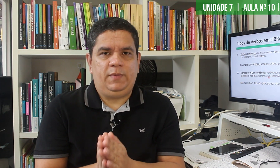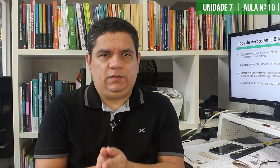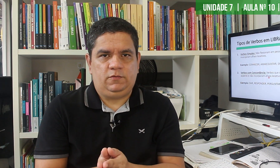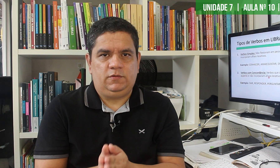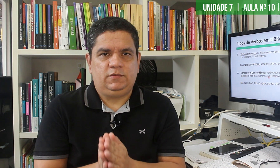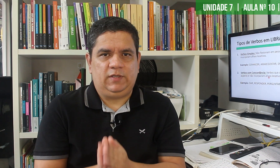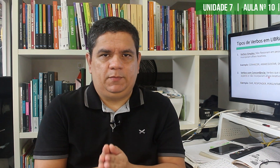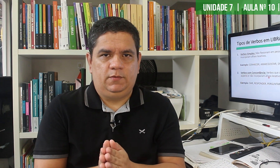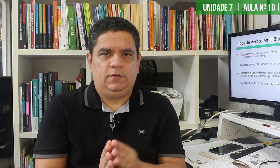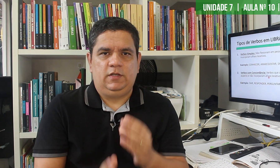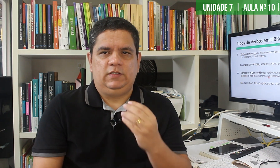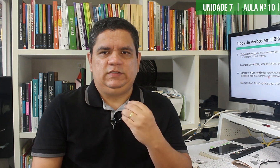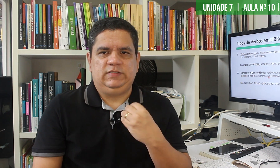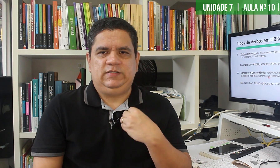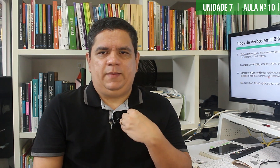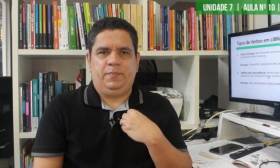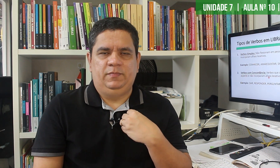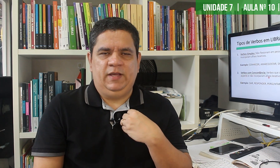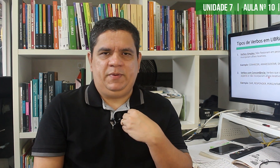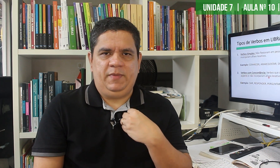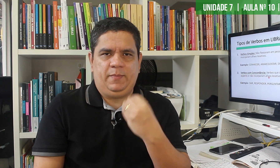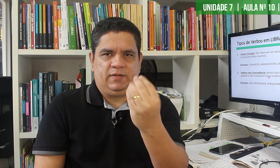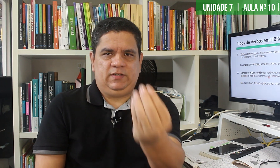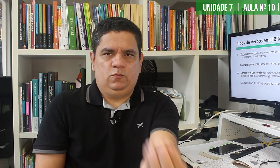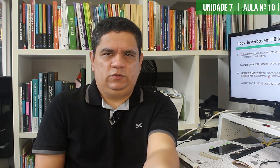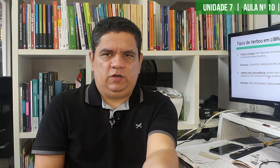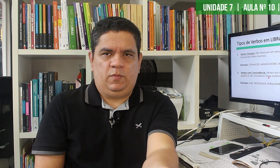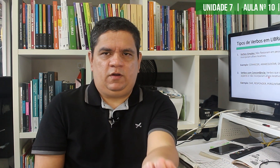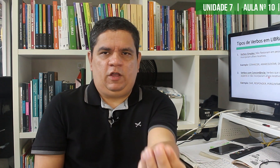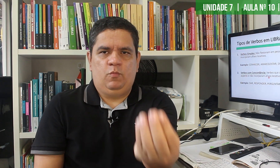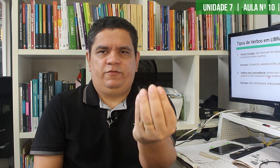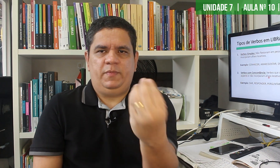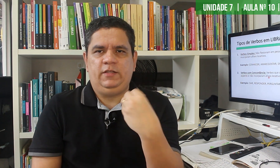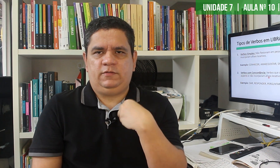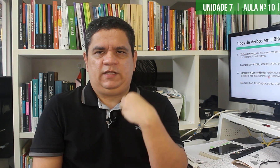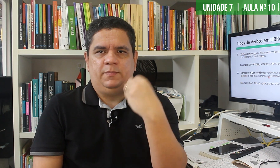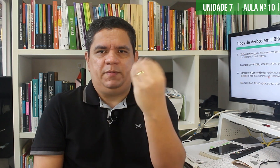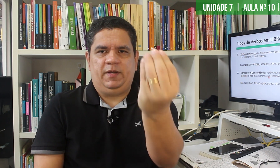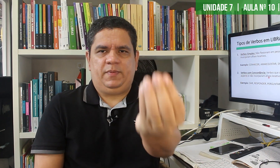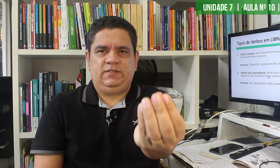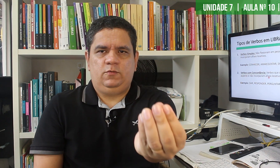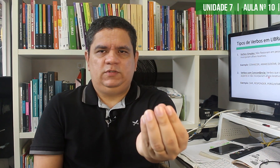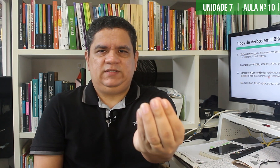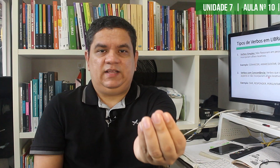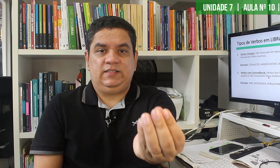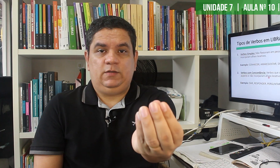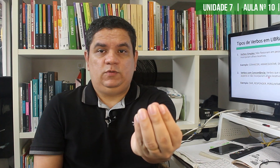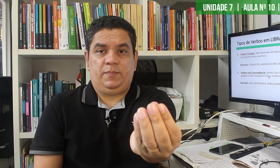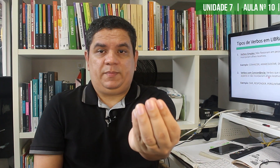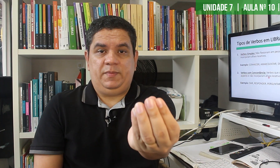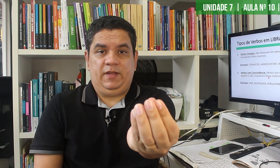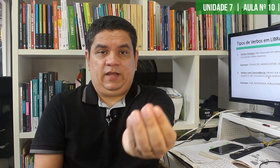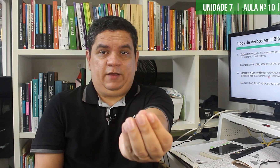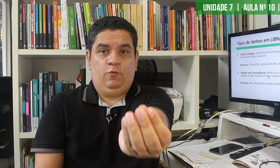movimento, tá bom? Se é da primeira para a segunda é um movimento, tá? Da primeira para a segunda. Se é da segunda para a primeira é